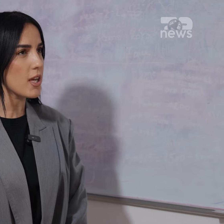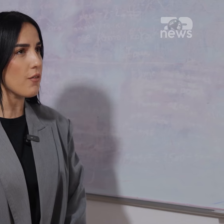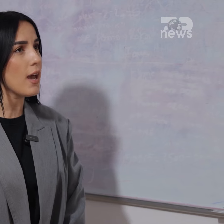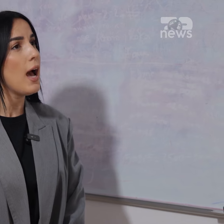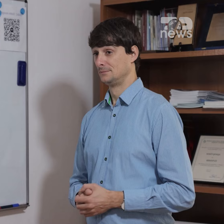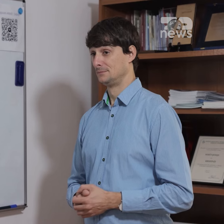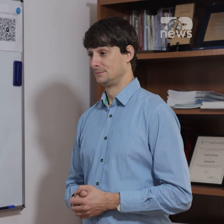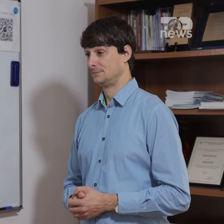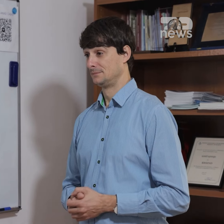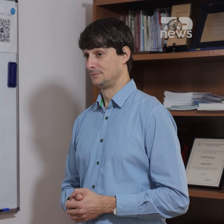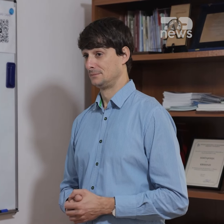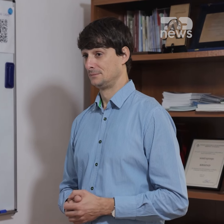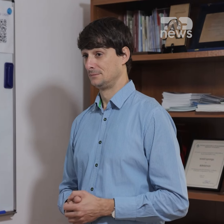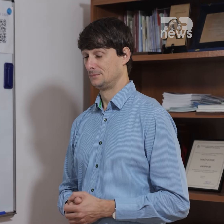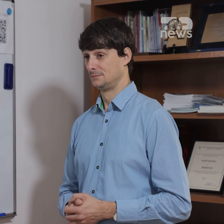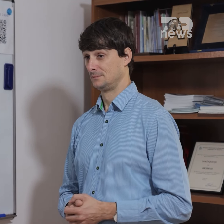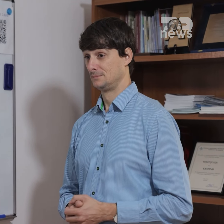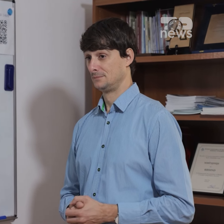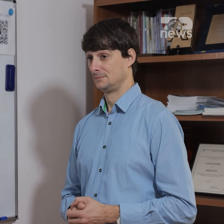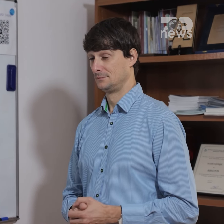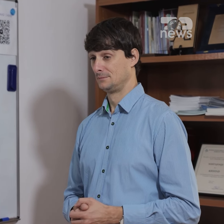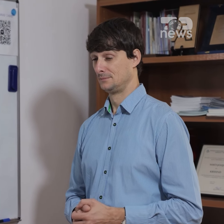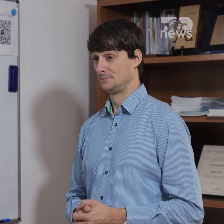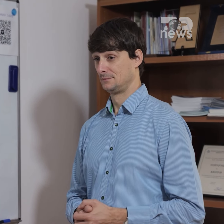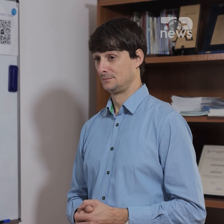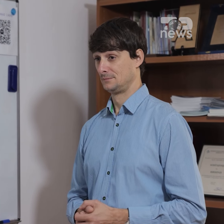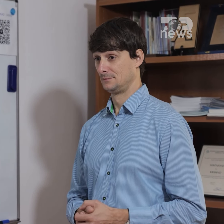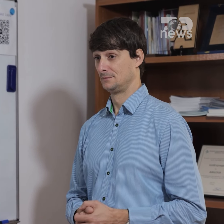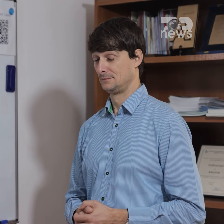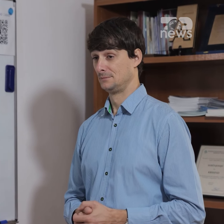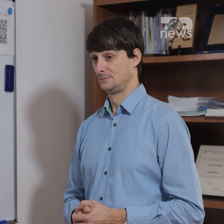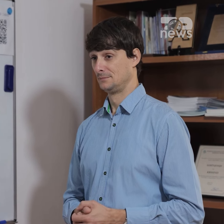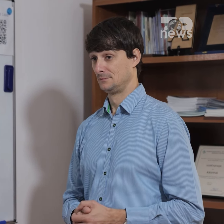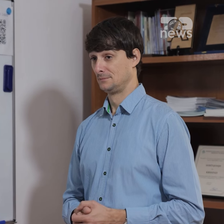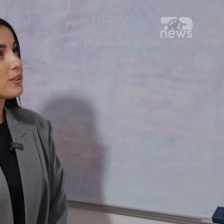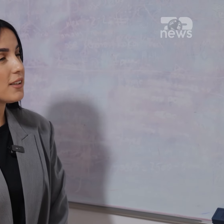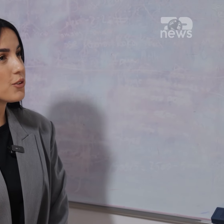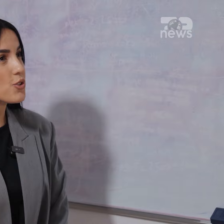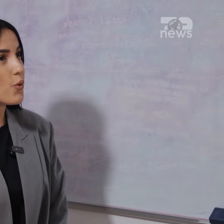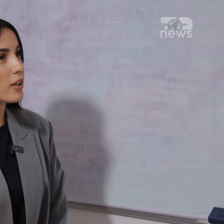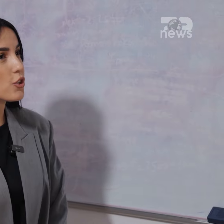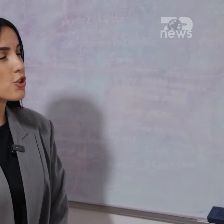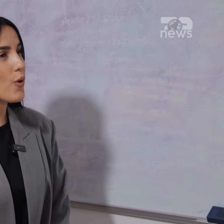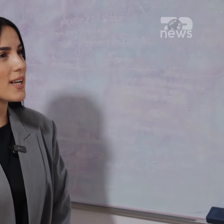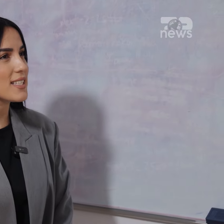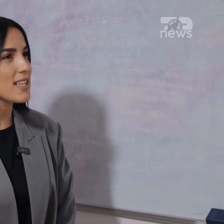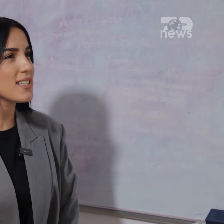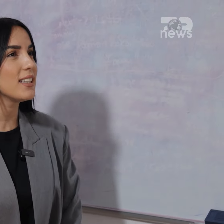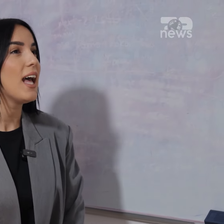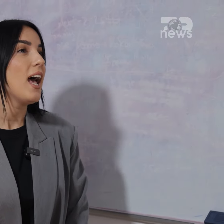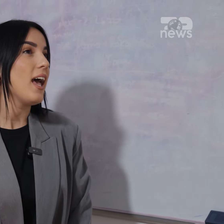shenjave, a mendon se nisma të tilla nga mediat duhet të shtohen për të lehtësuar kështu aksesin